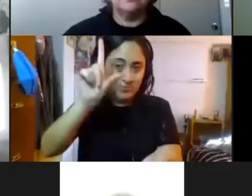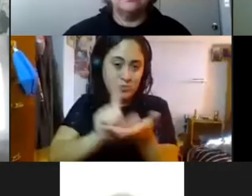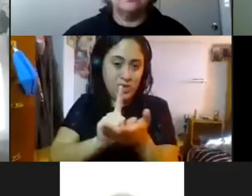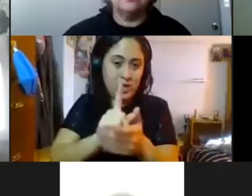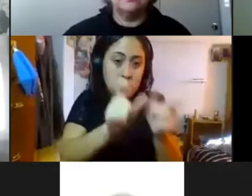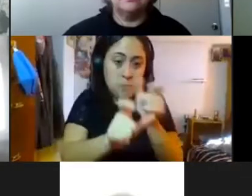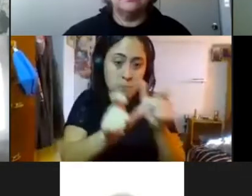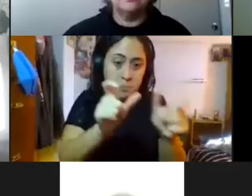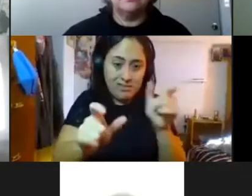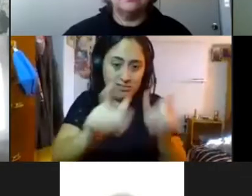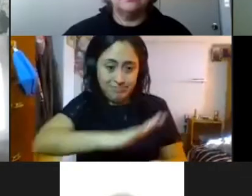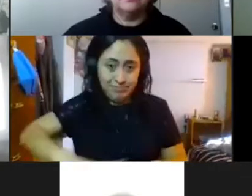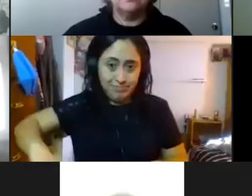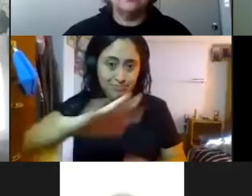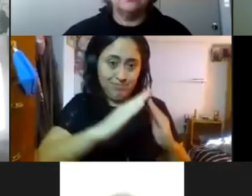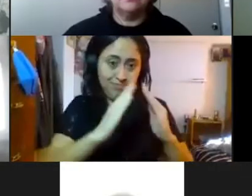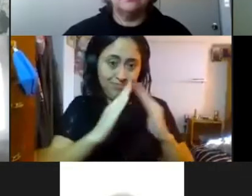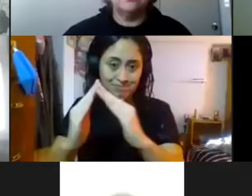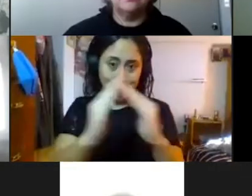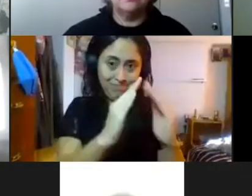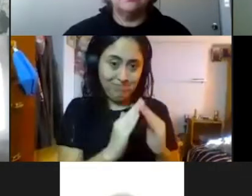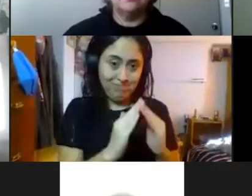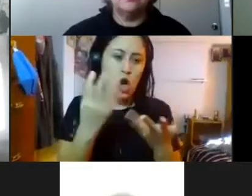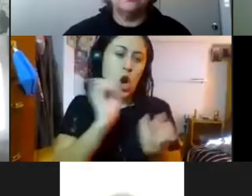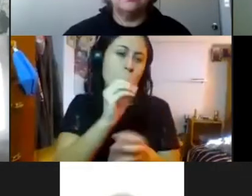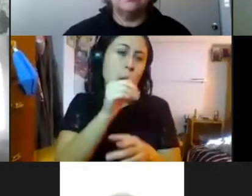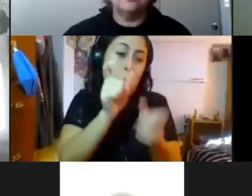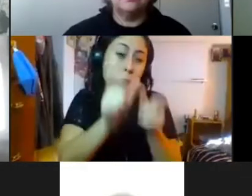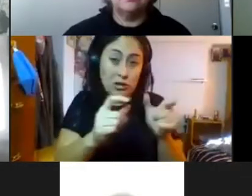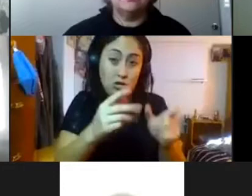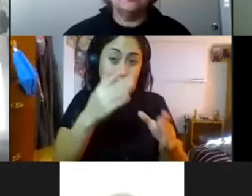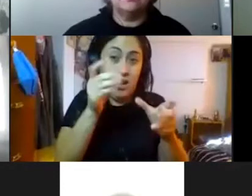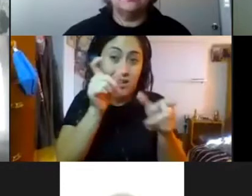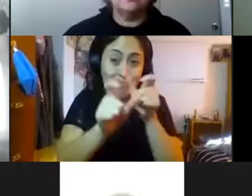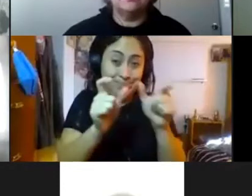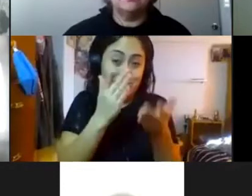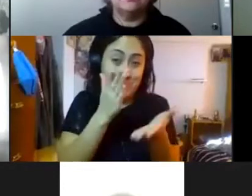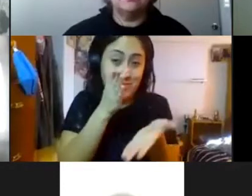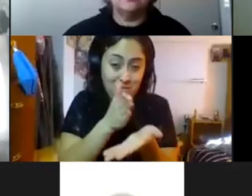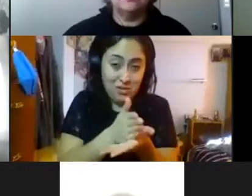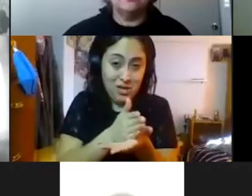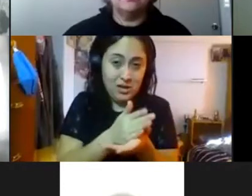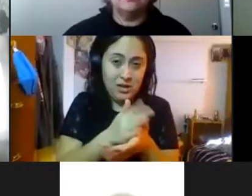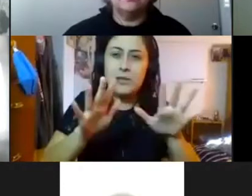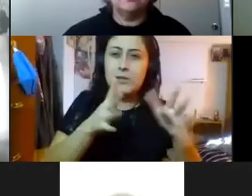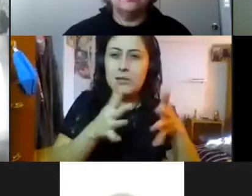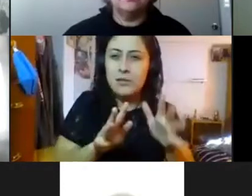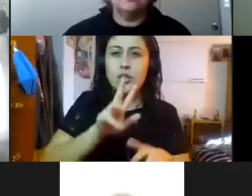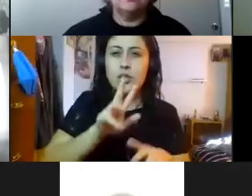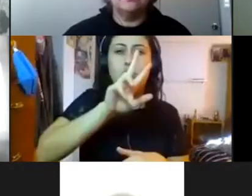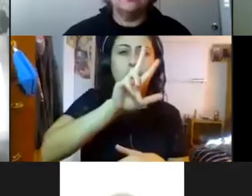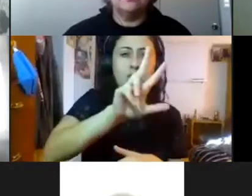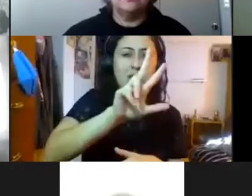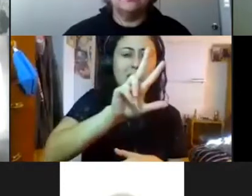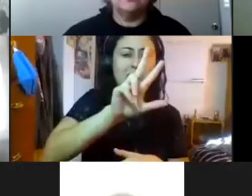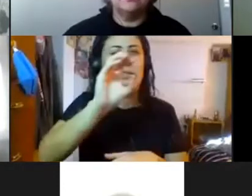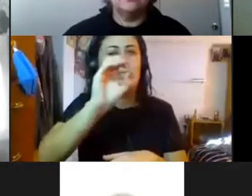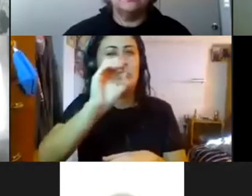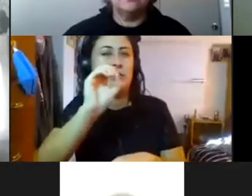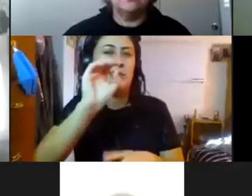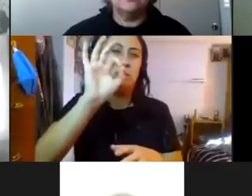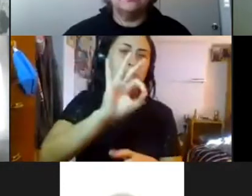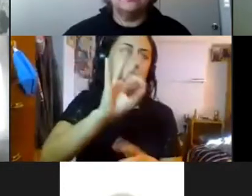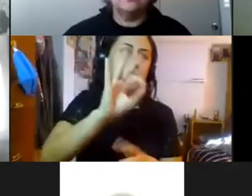población es vulnerable en un 80 y algo por ciento. Estamos en